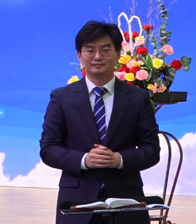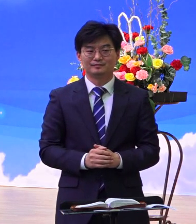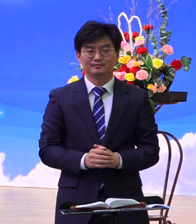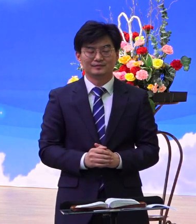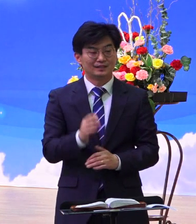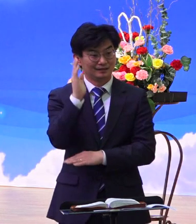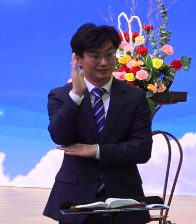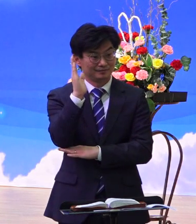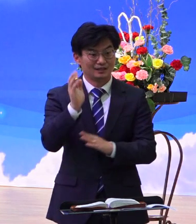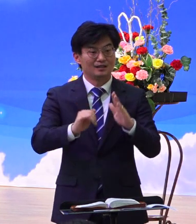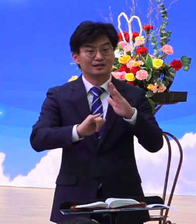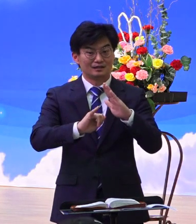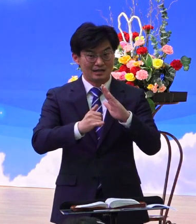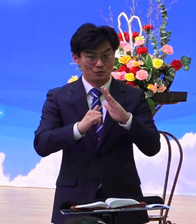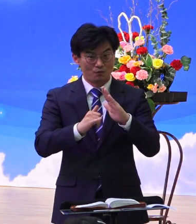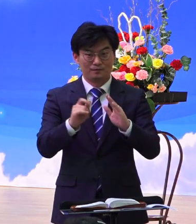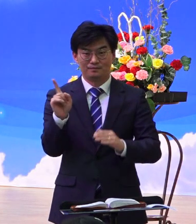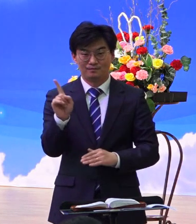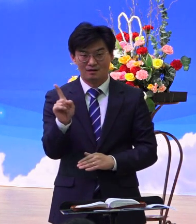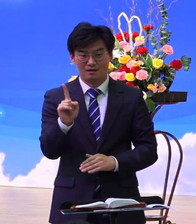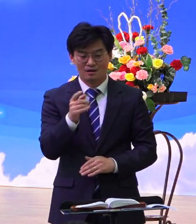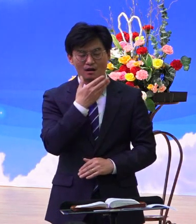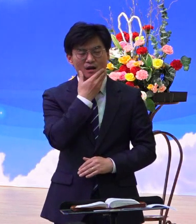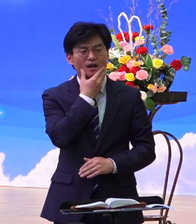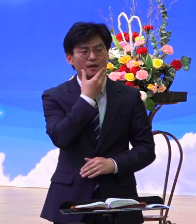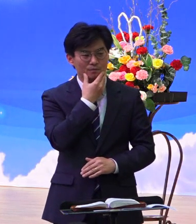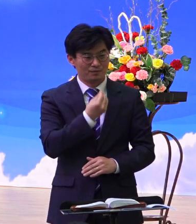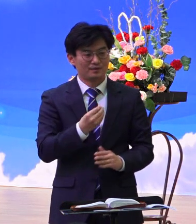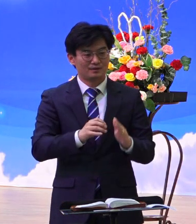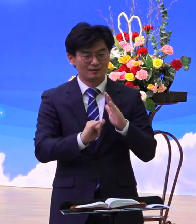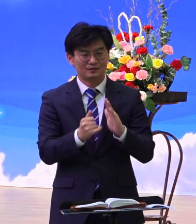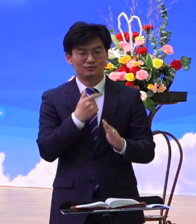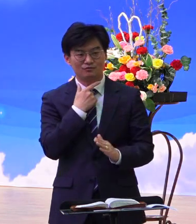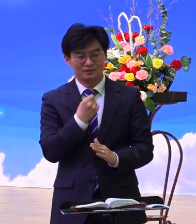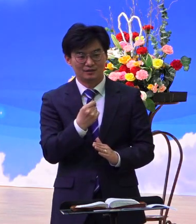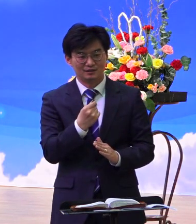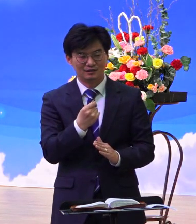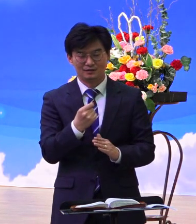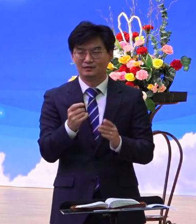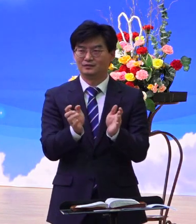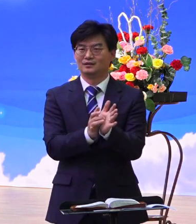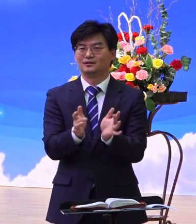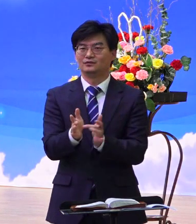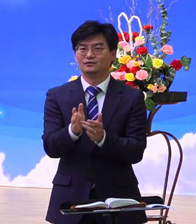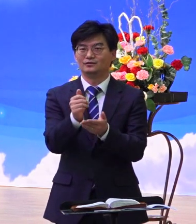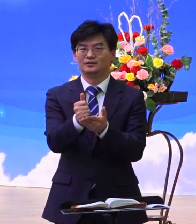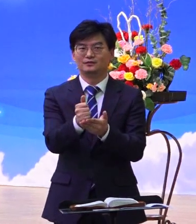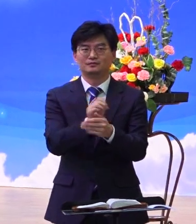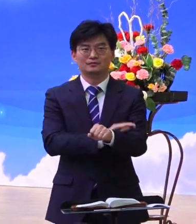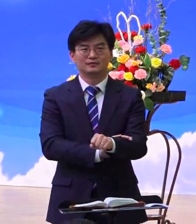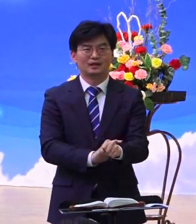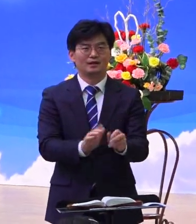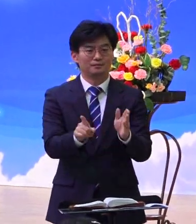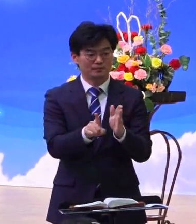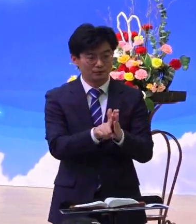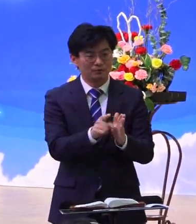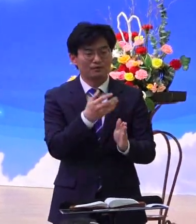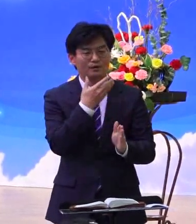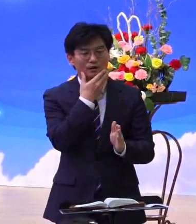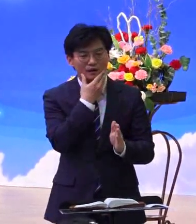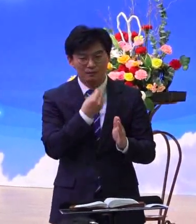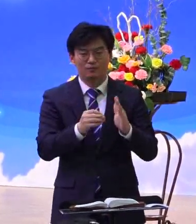가정이란 정말 행복한 가정, 예수님 안에서 행복한 가정은 우리 영상에서 보는 것처럼 부모님께서 정말